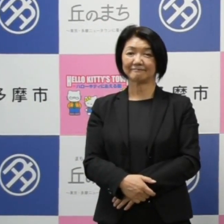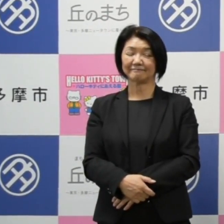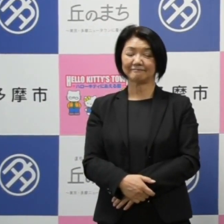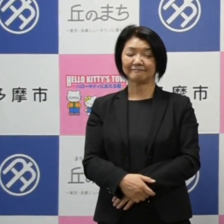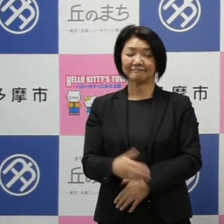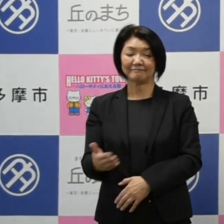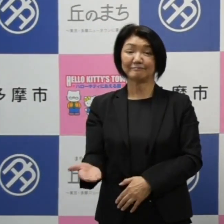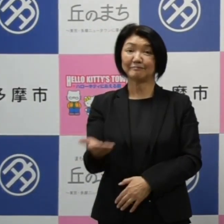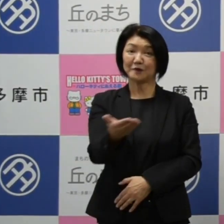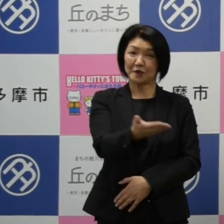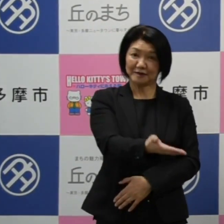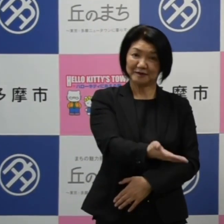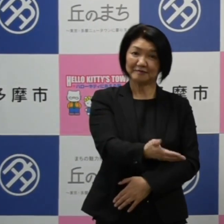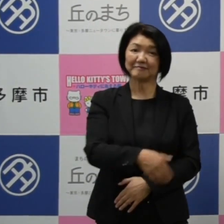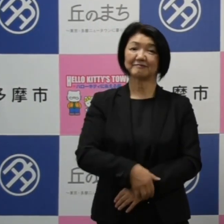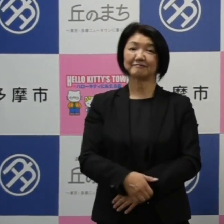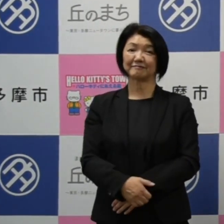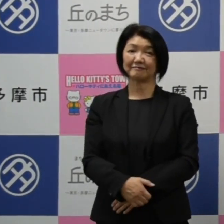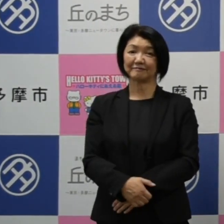次のフリップをご覧ください。